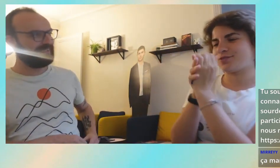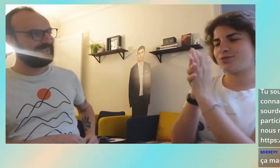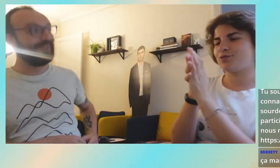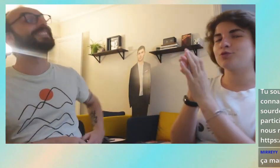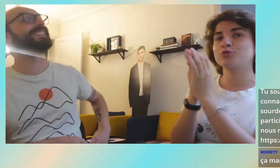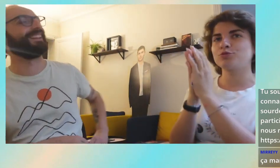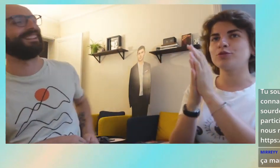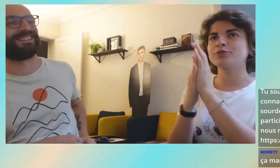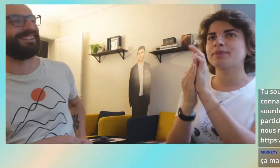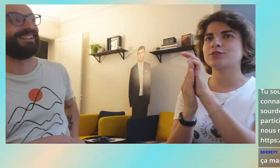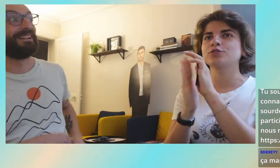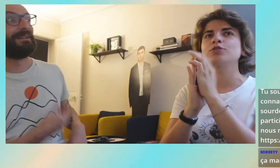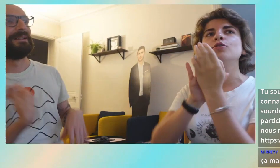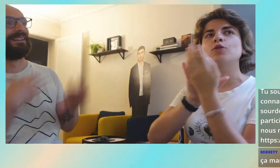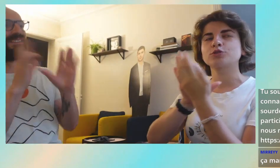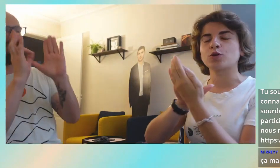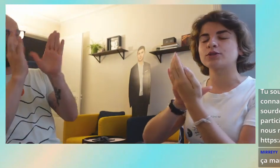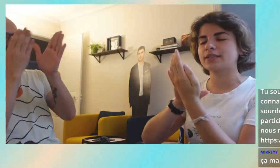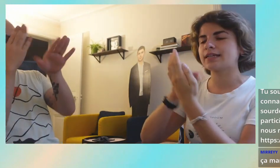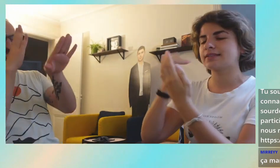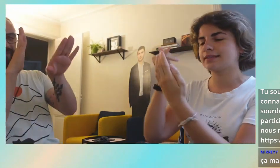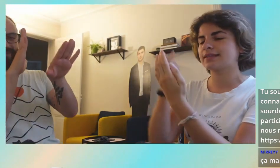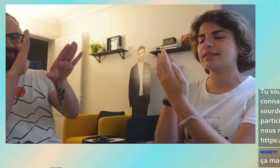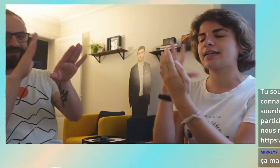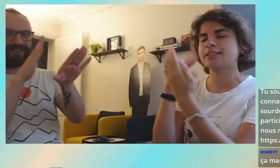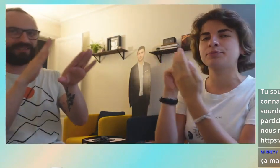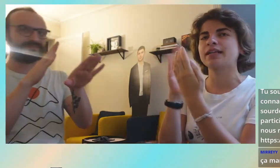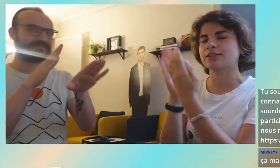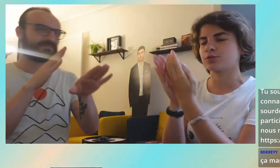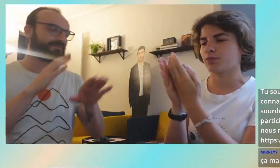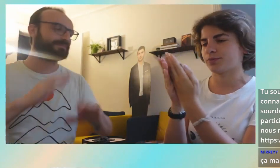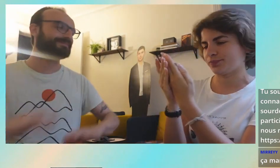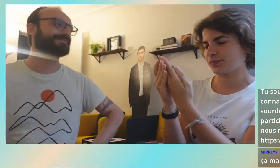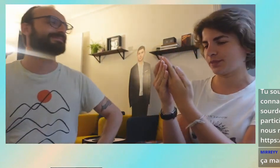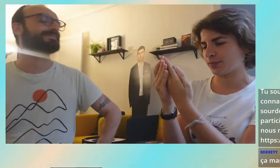Je vais C'est- dire, je- parce que l'autre côté, Je- c'est l'explication.